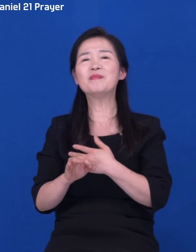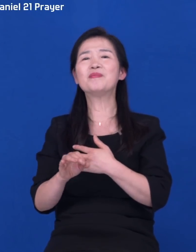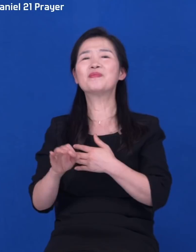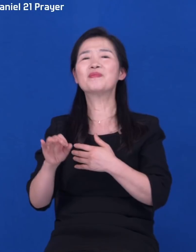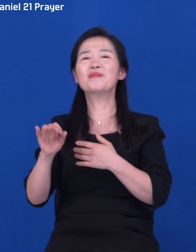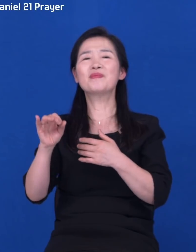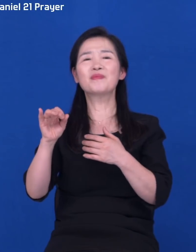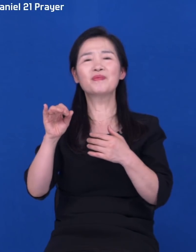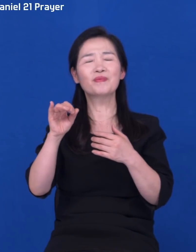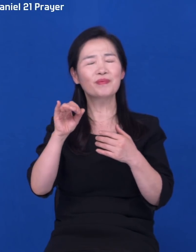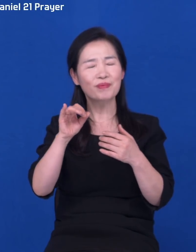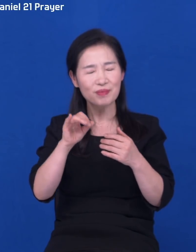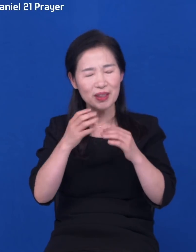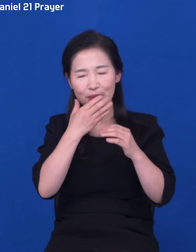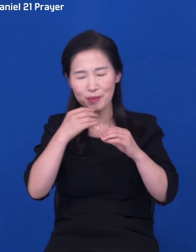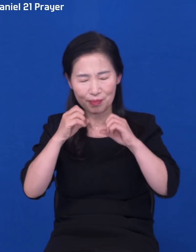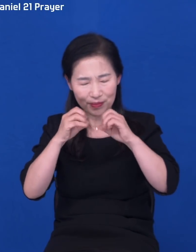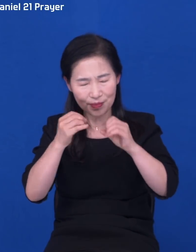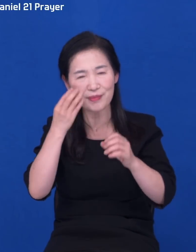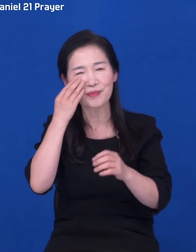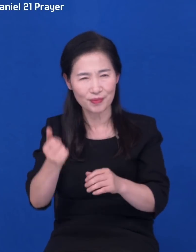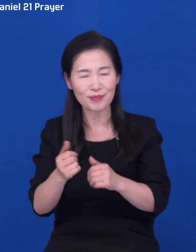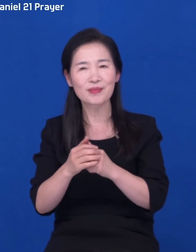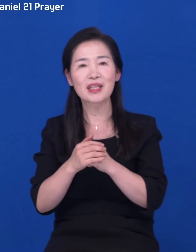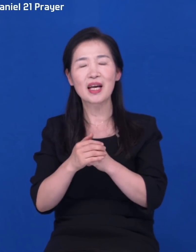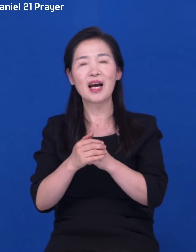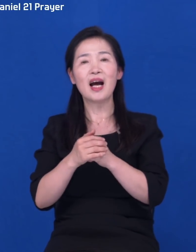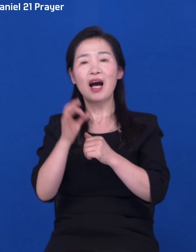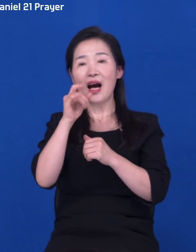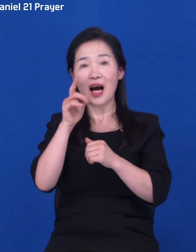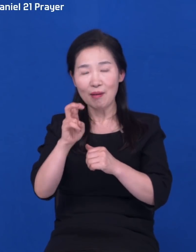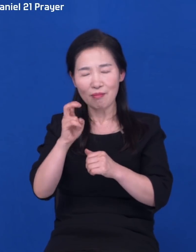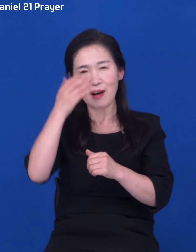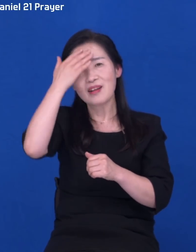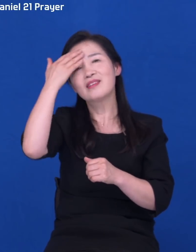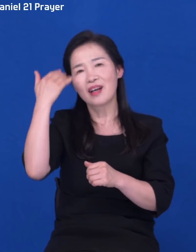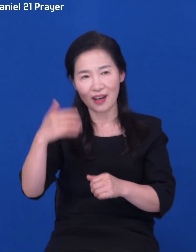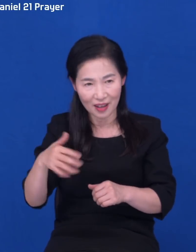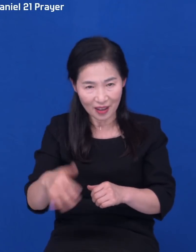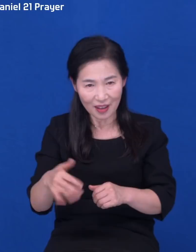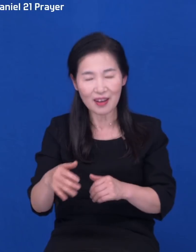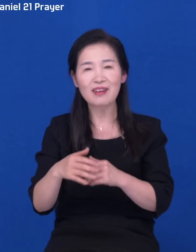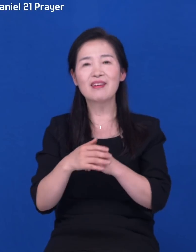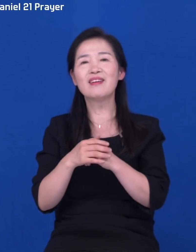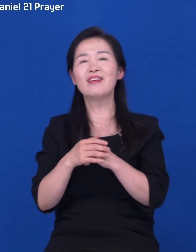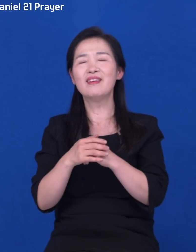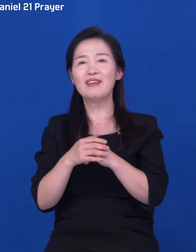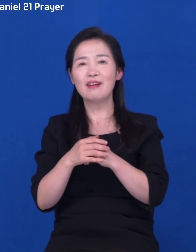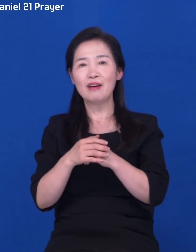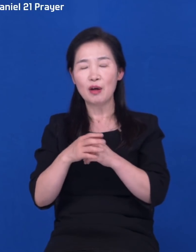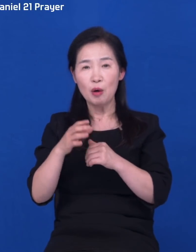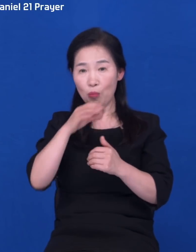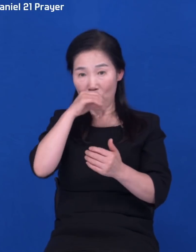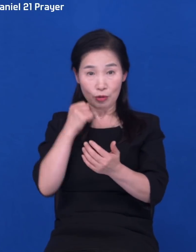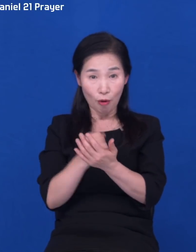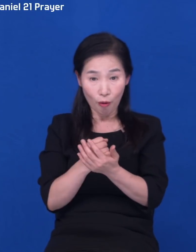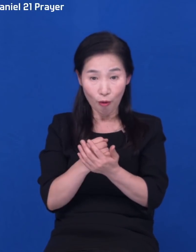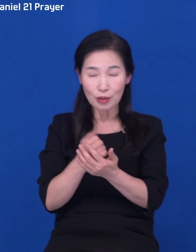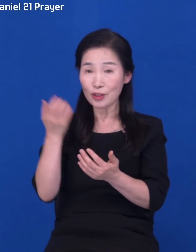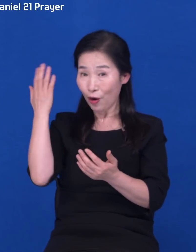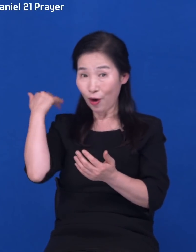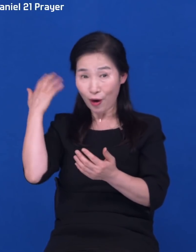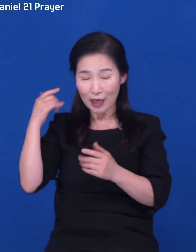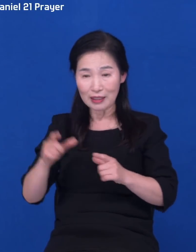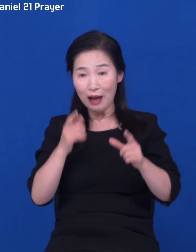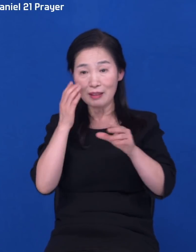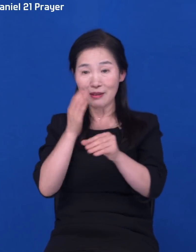나중에 깨달아지니까 암 걸린 게 다행이지. 이렇게 가만 잘 살고 멀쩡하게 살다가 지옥 갈 뻔했는데 차라리 암